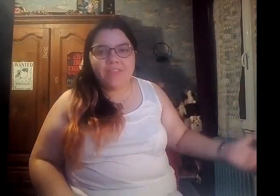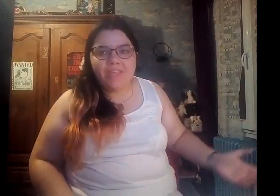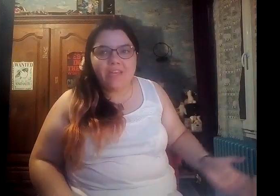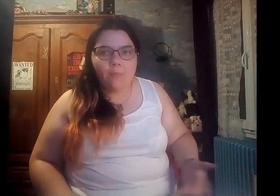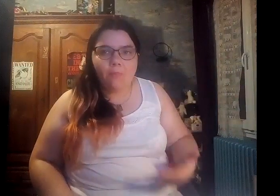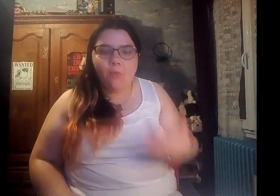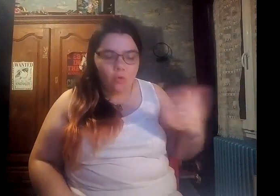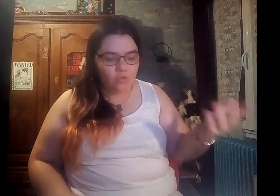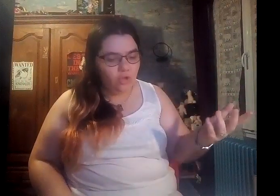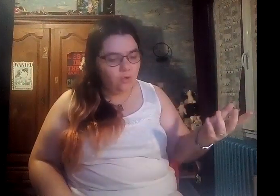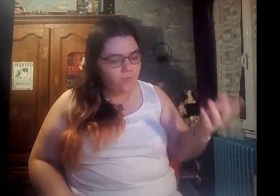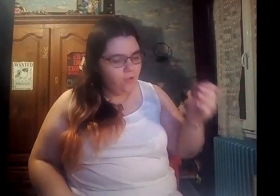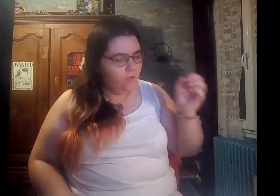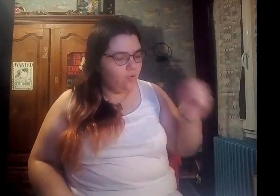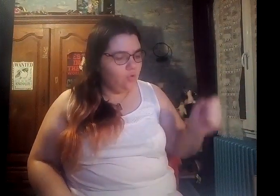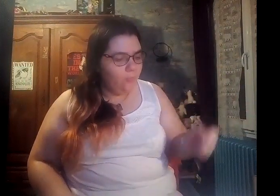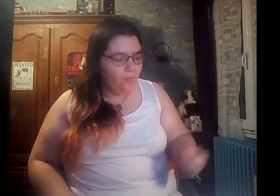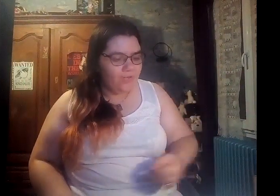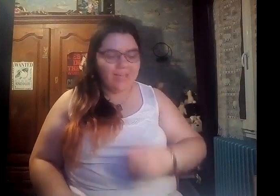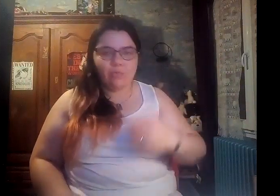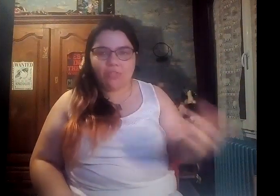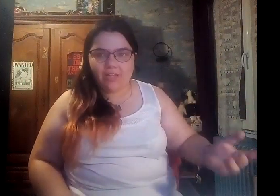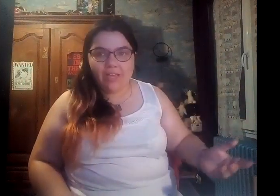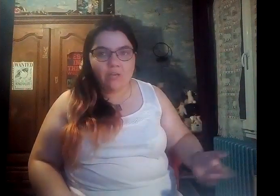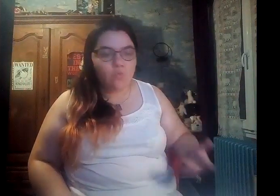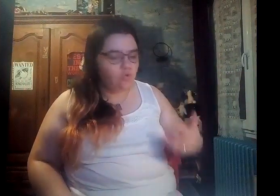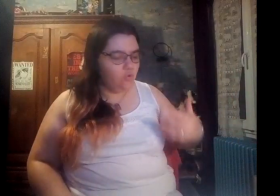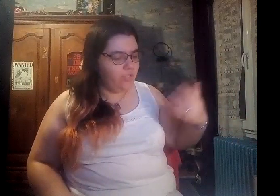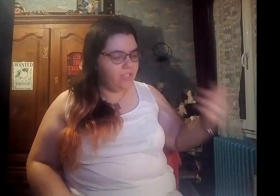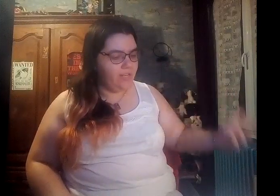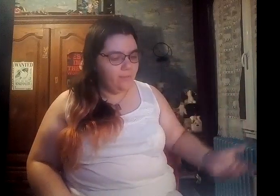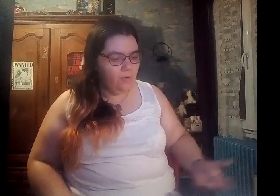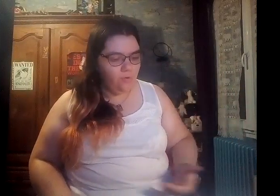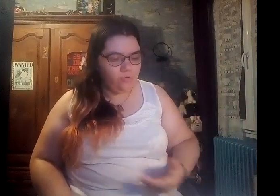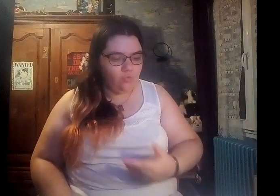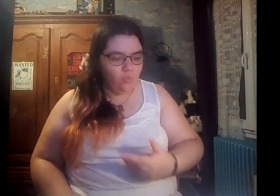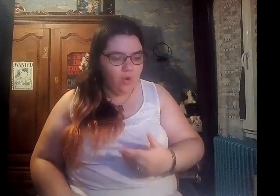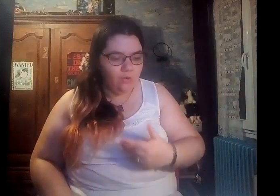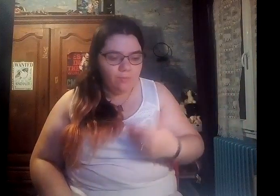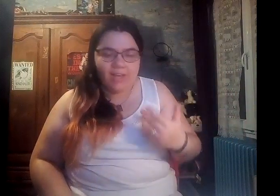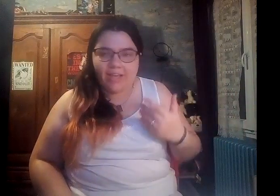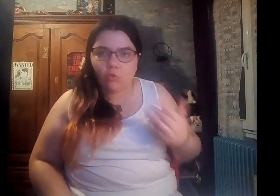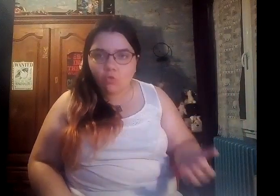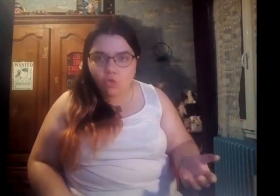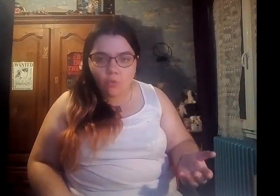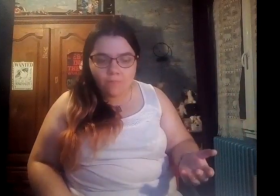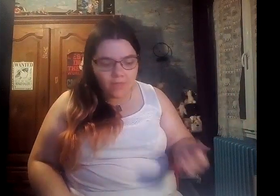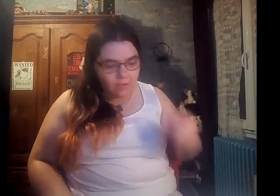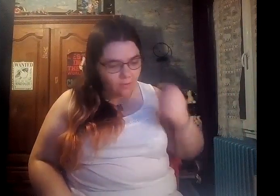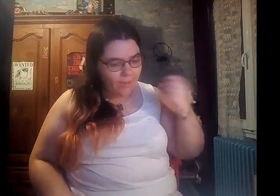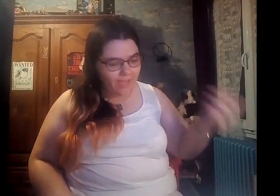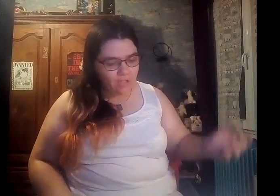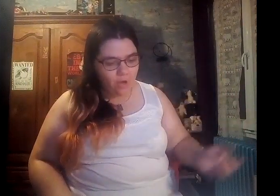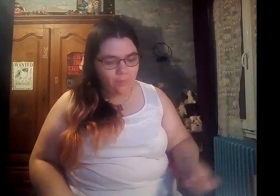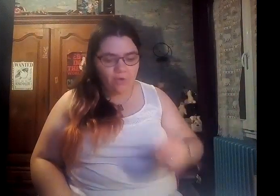dire pour autant qu'on ne peut rien en tirer ou que des éléments soient bien canon au jeu par exemple